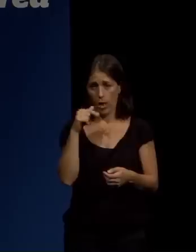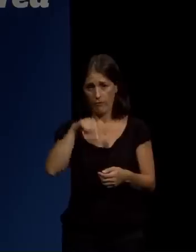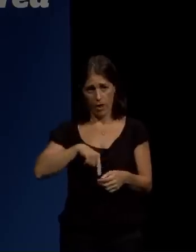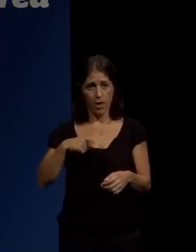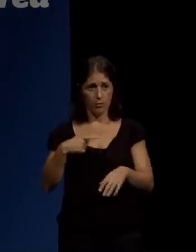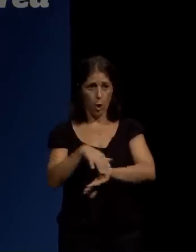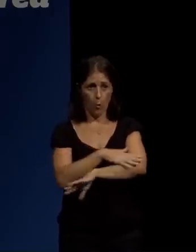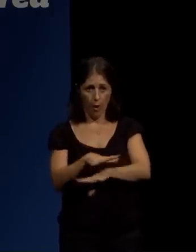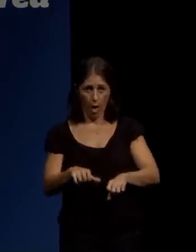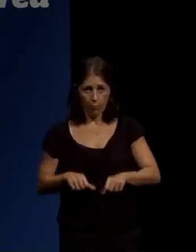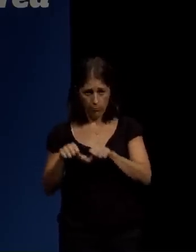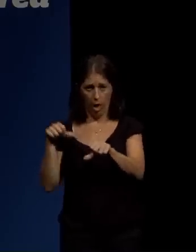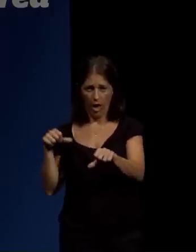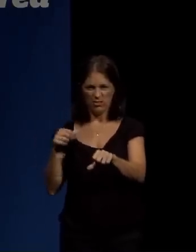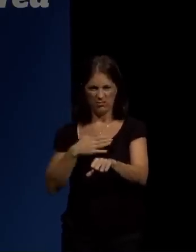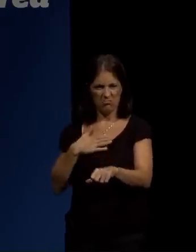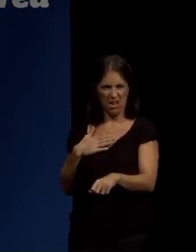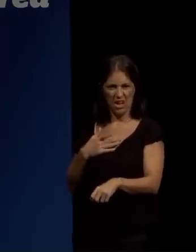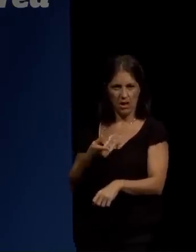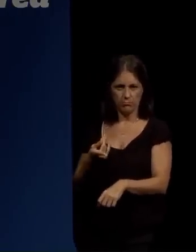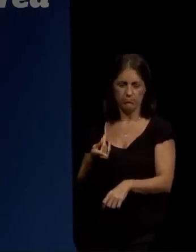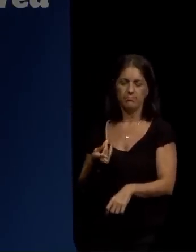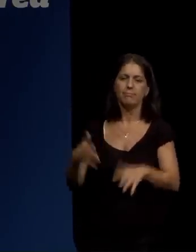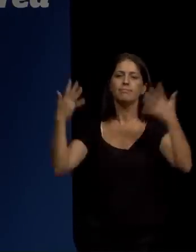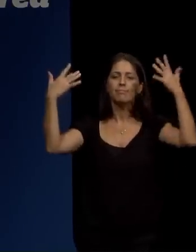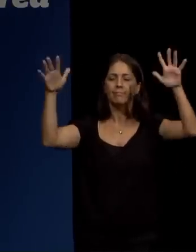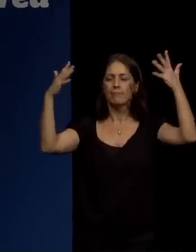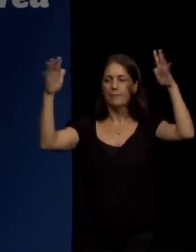de Ferrol. Algo que non volverá a pasar nunca máis.